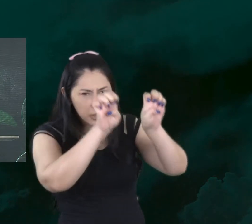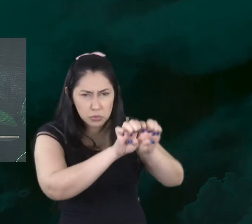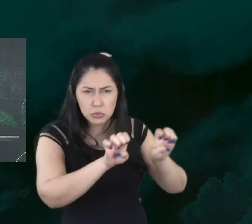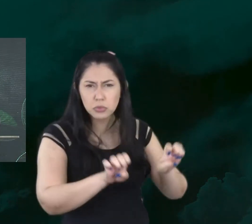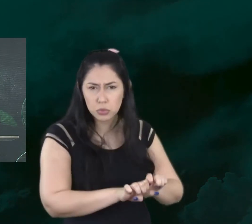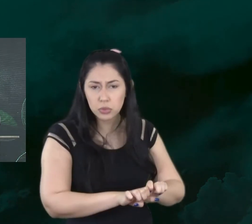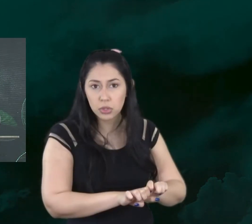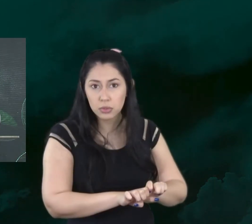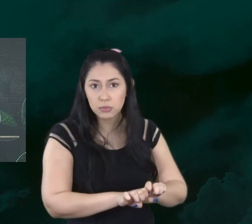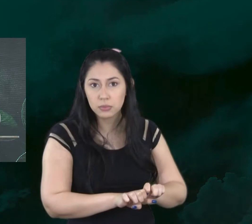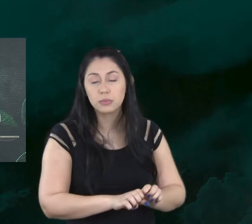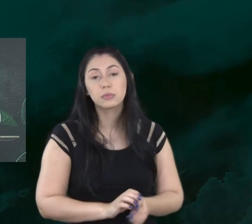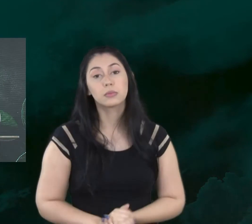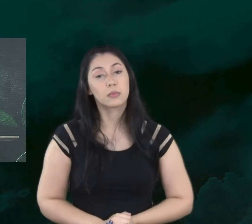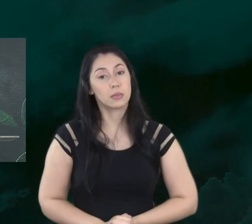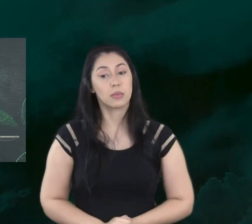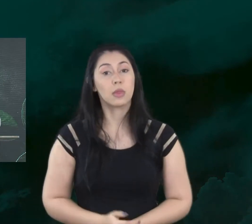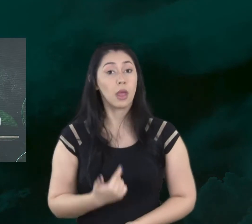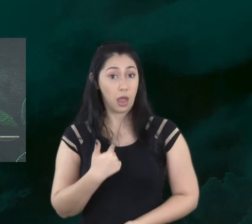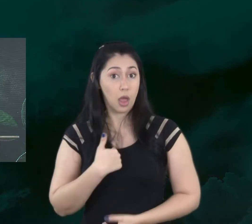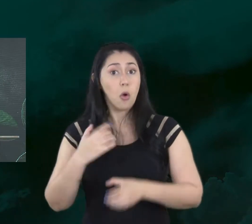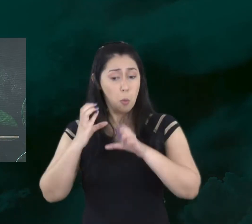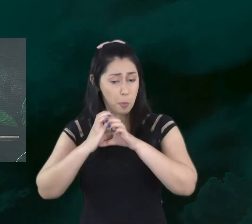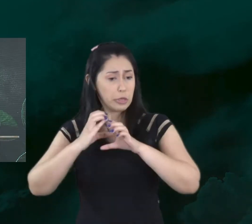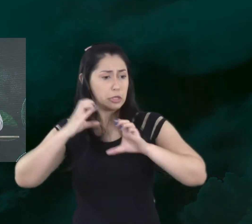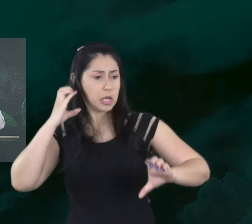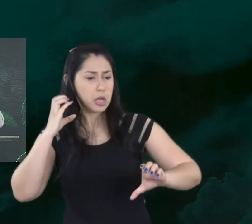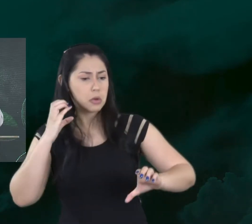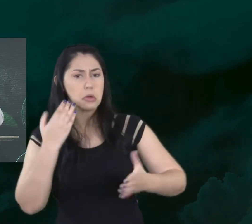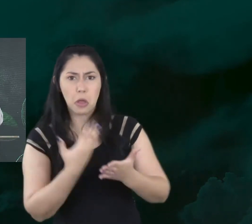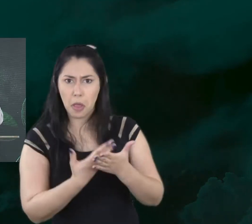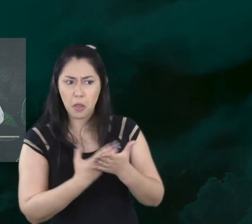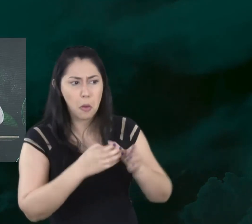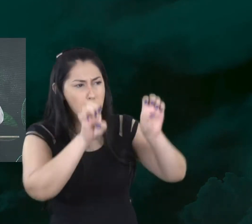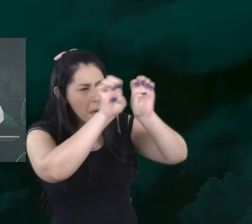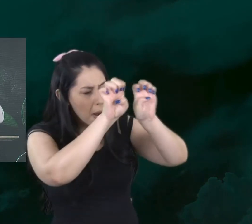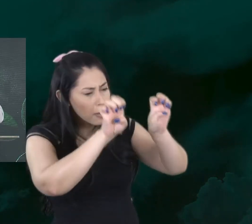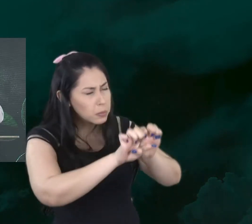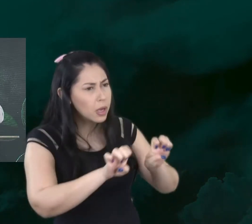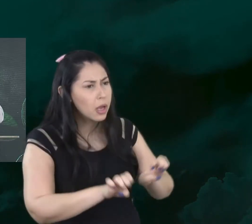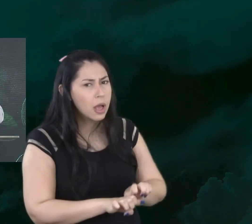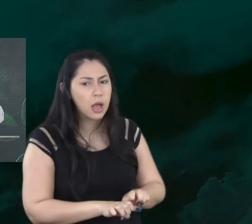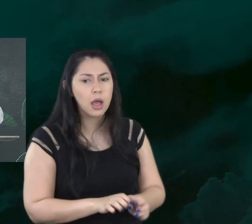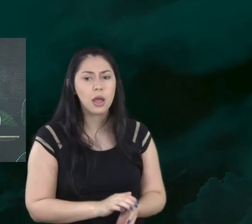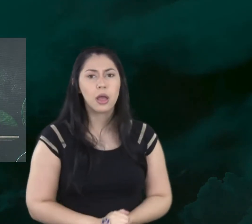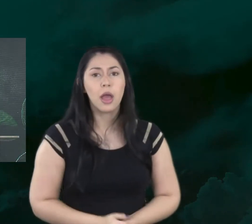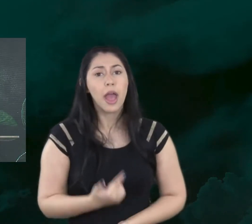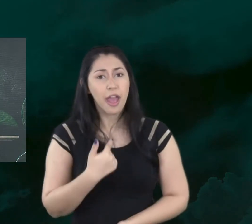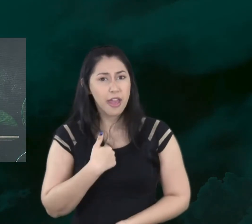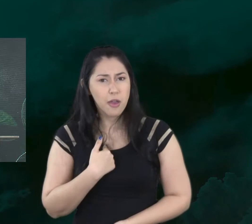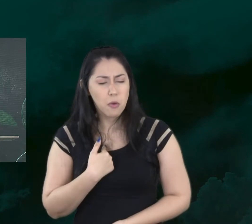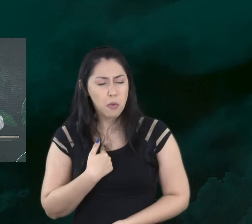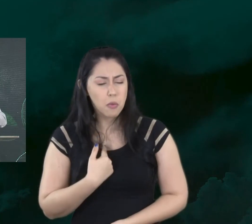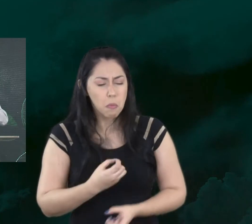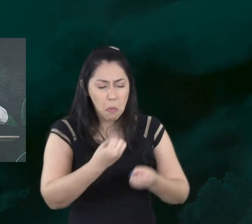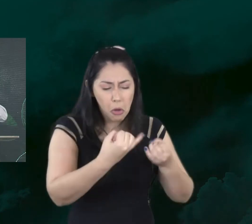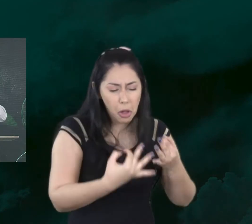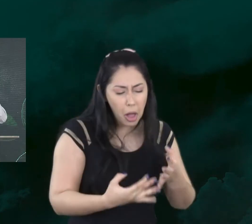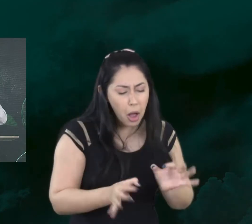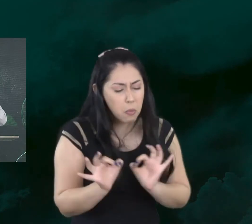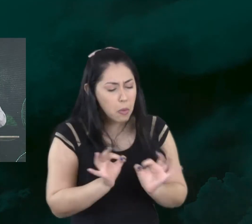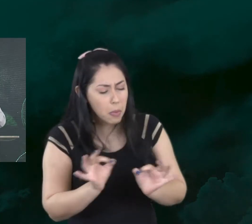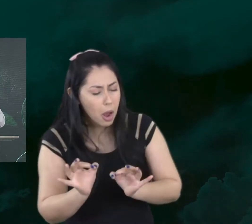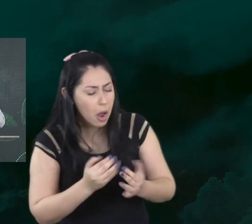me formei, né, eu sou um engenheiro estrutural. Eu fiz cálculos estruturais,